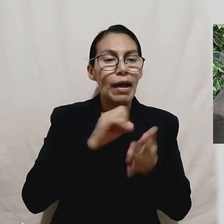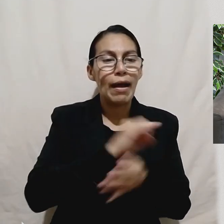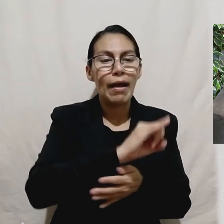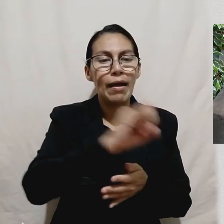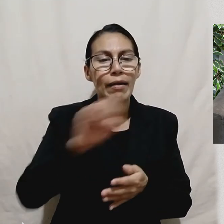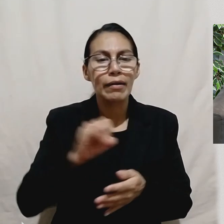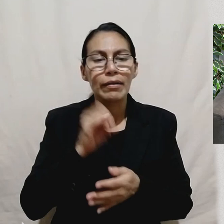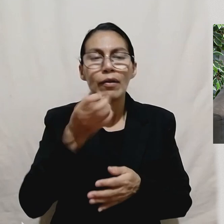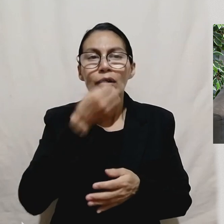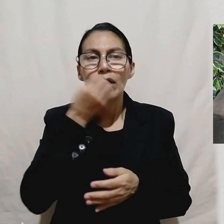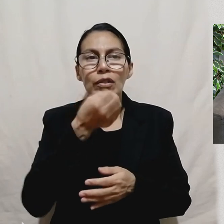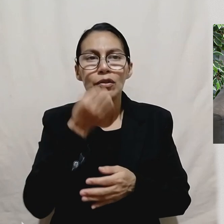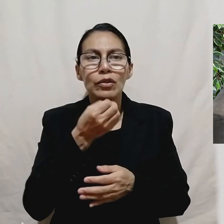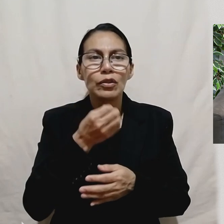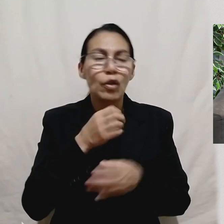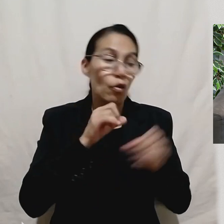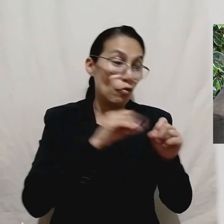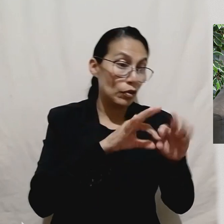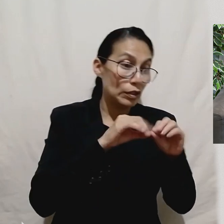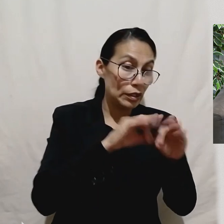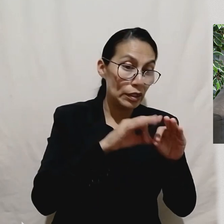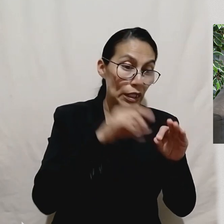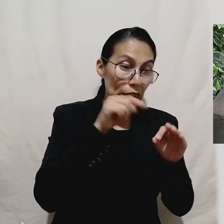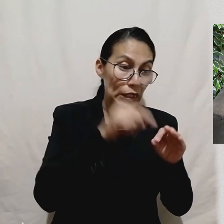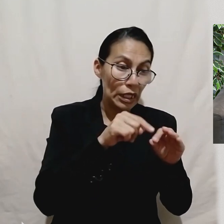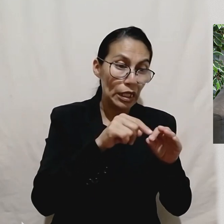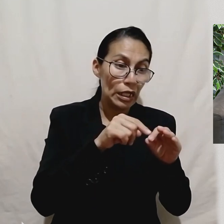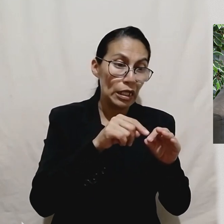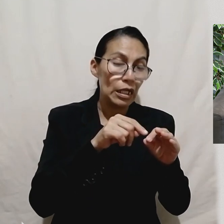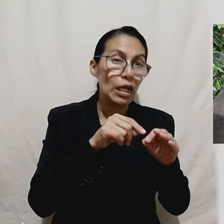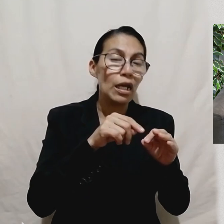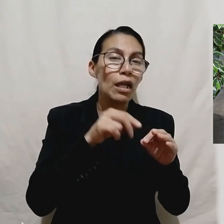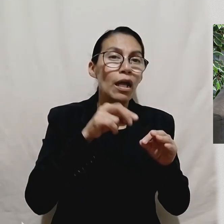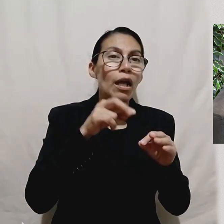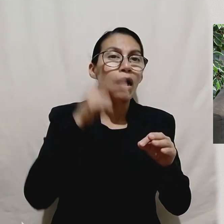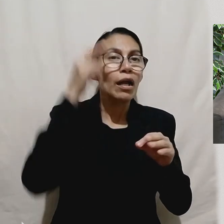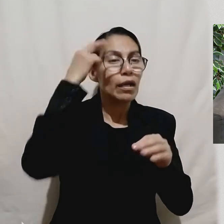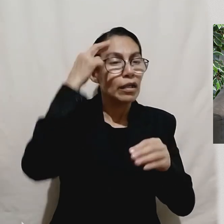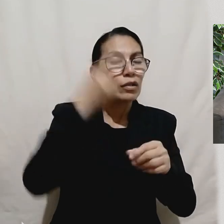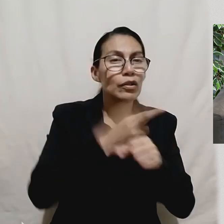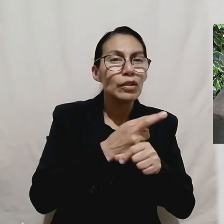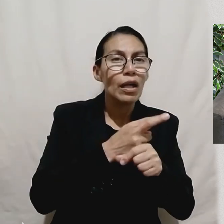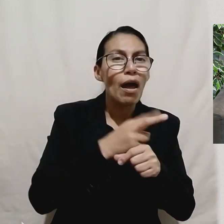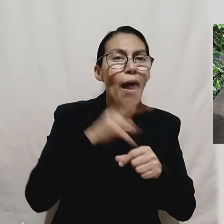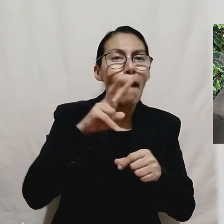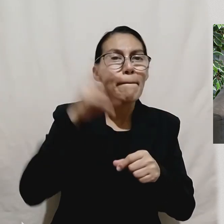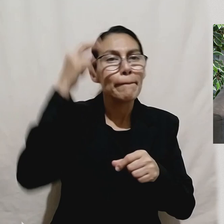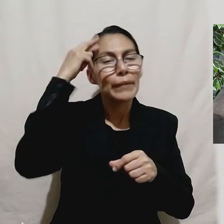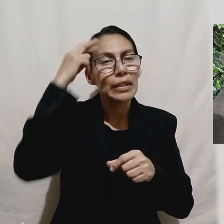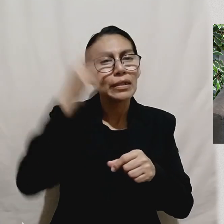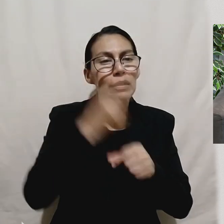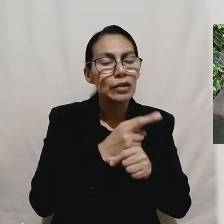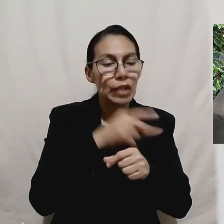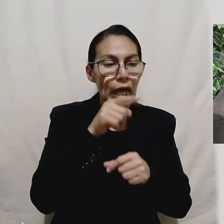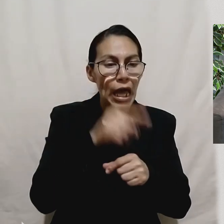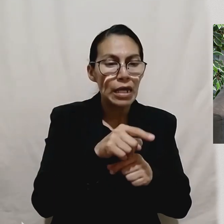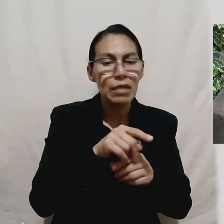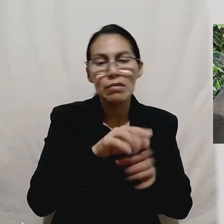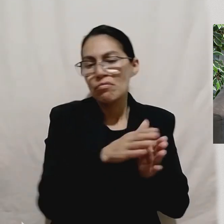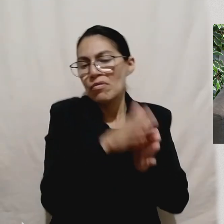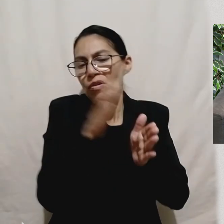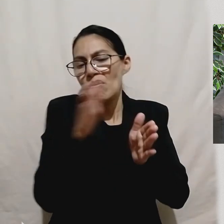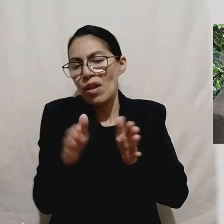Está al lado de vicerrectoría ahí lo pueden encontrar son unas banquitas así como de madera de manera circular